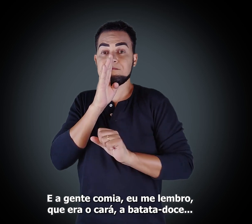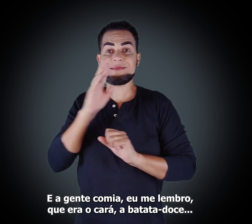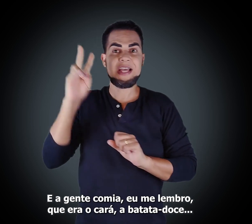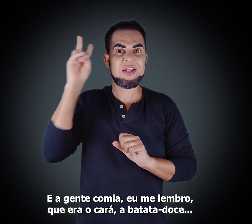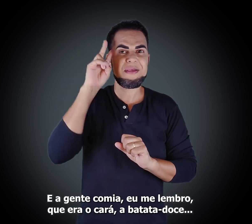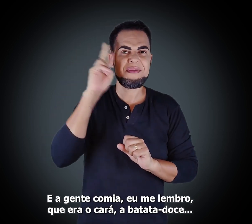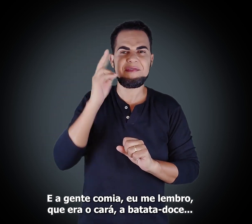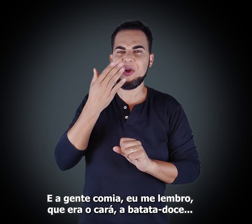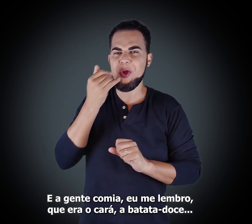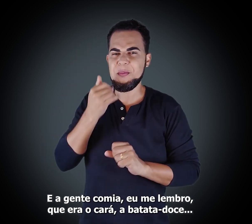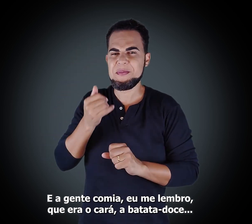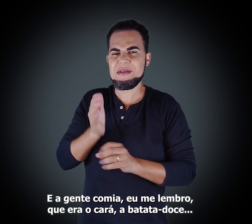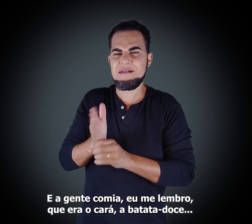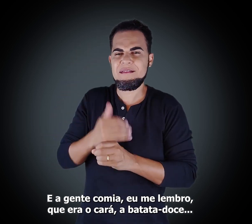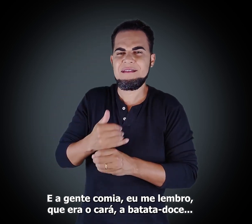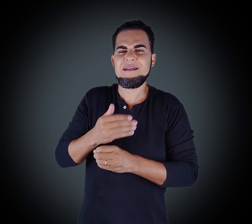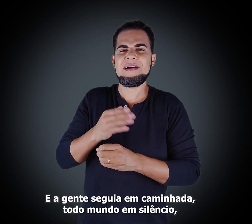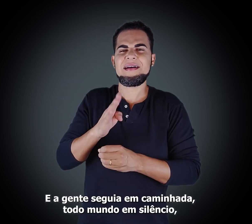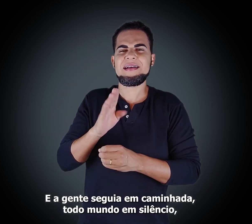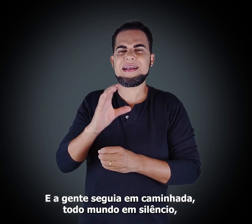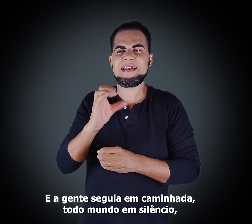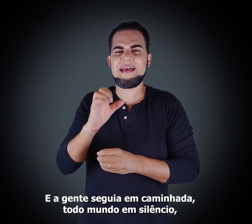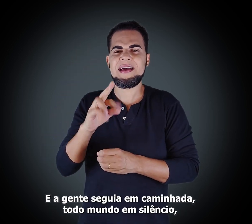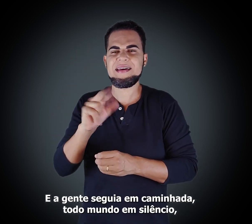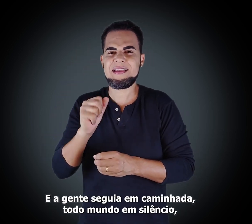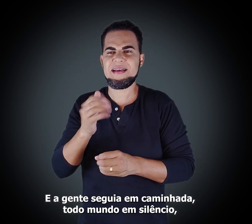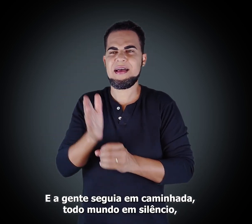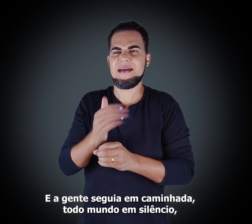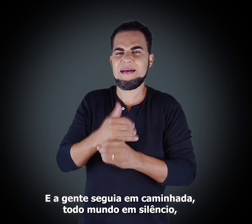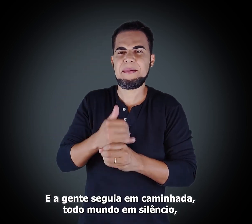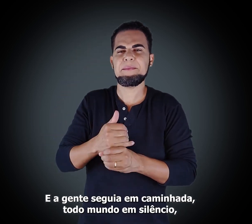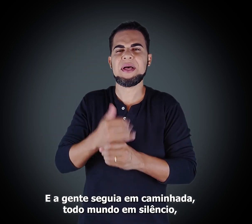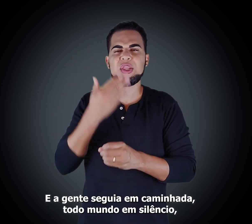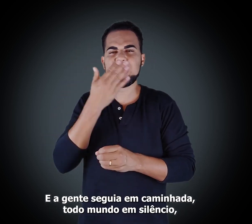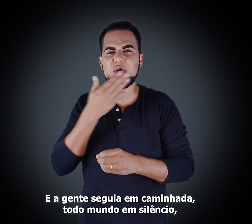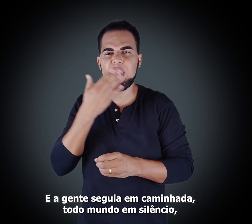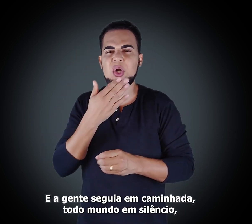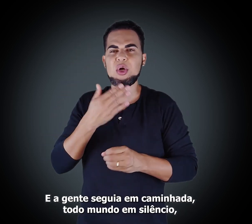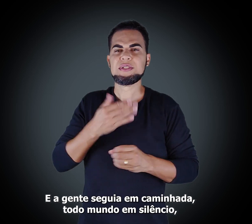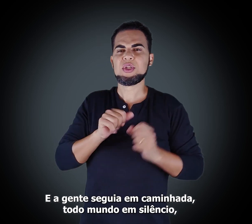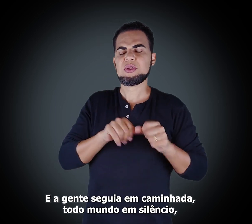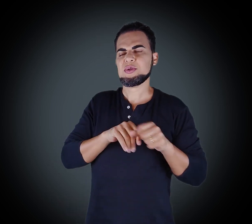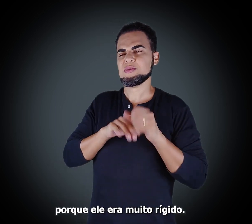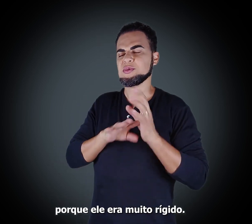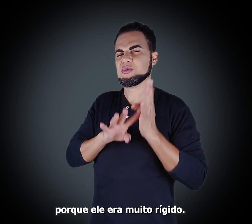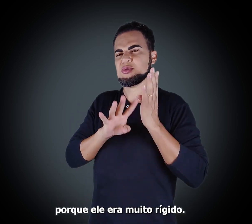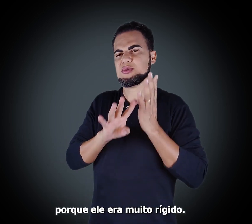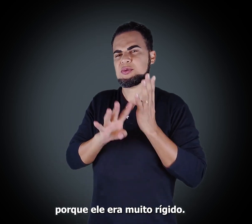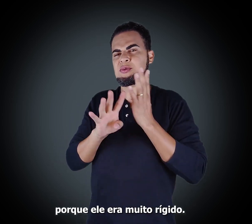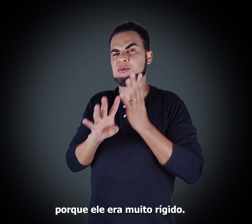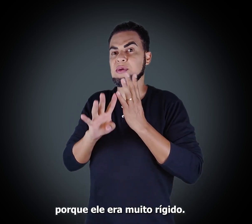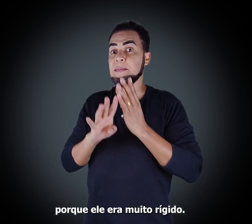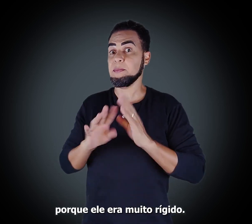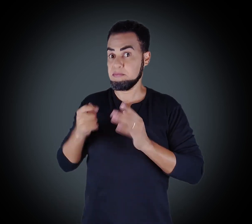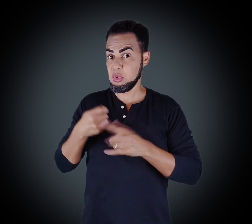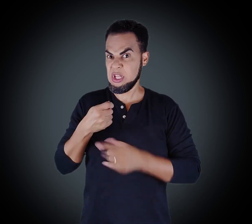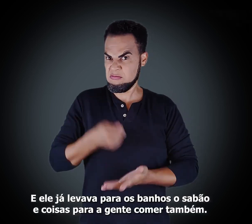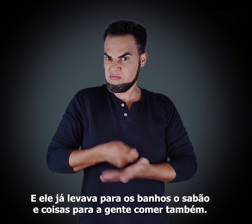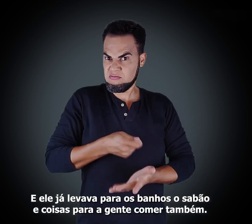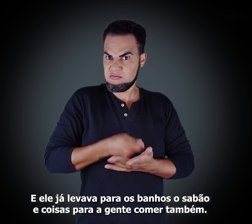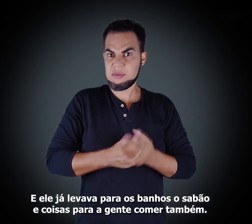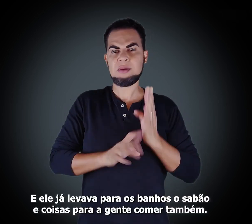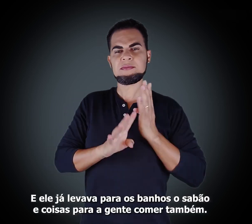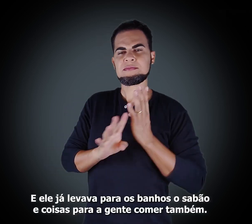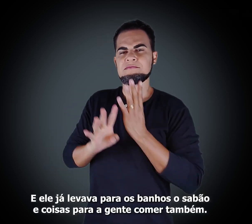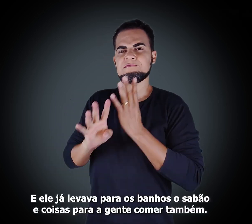lembrava que era o cará, batata doce, e a gente seguia, então encaminhado, todo mundo em silêncio, que ele era muito rígido,